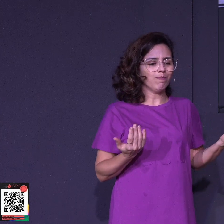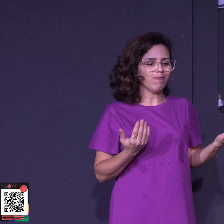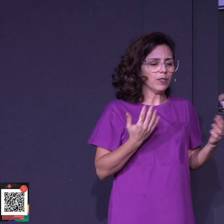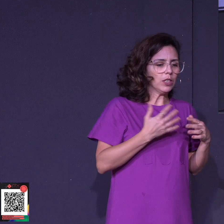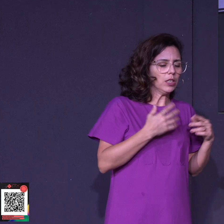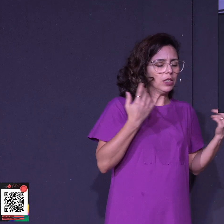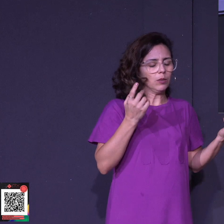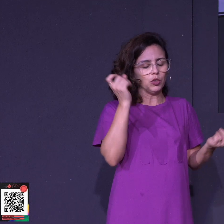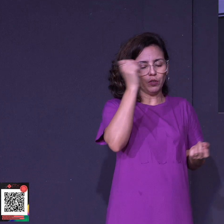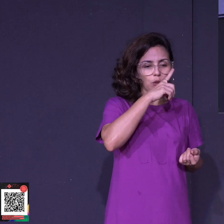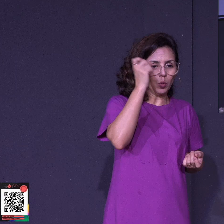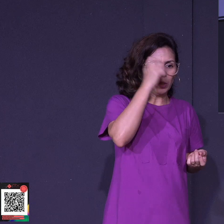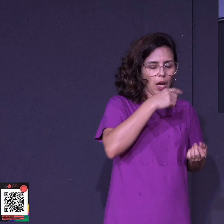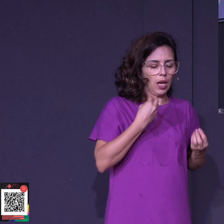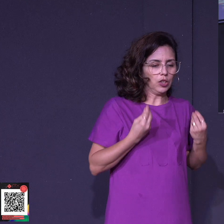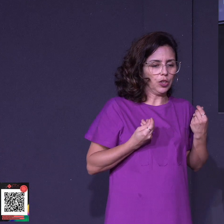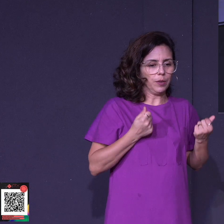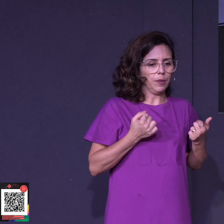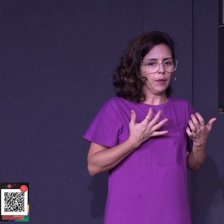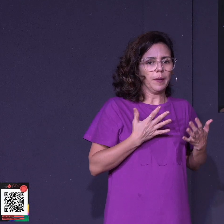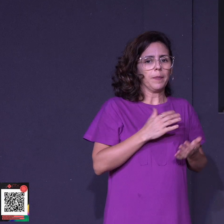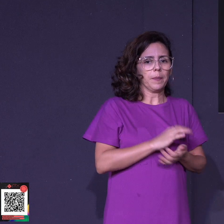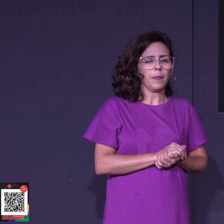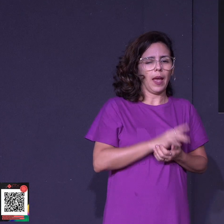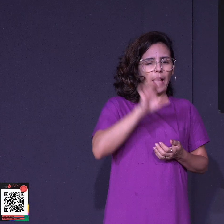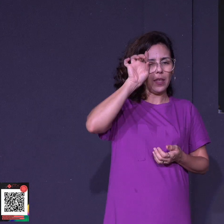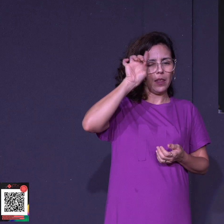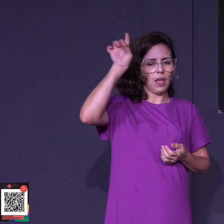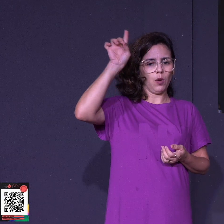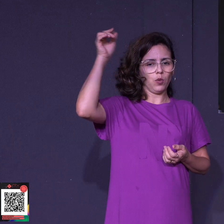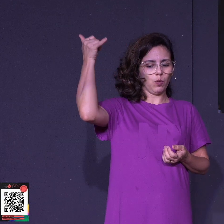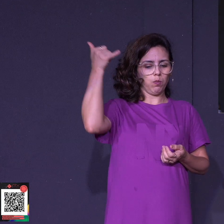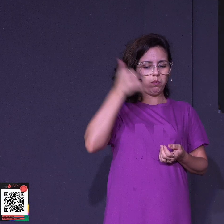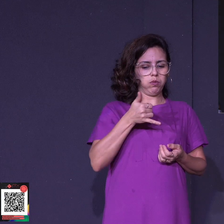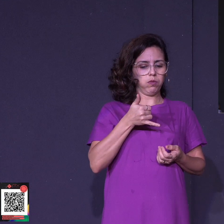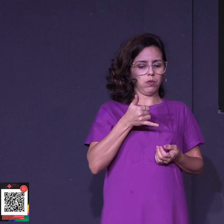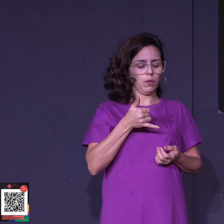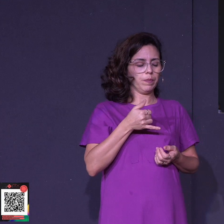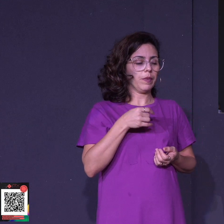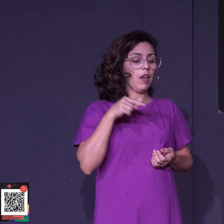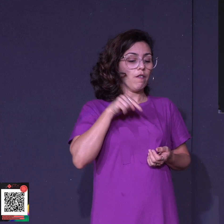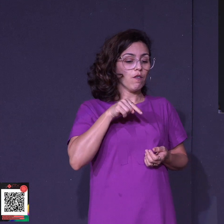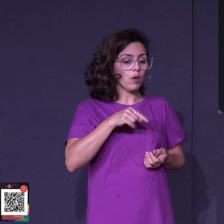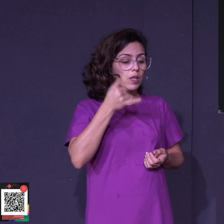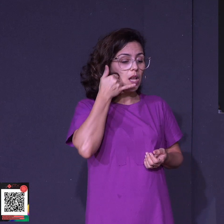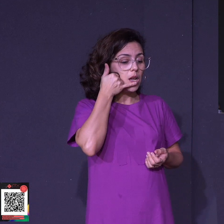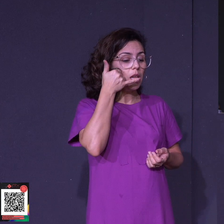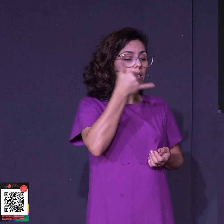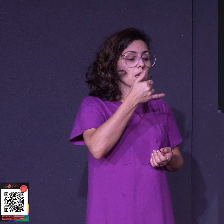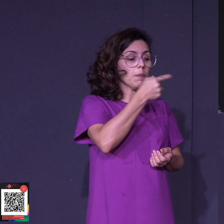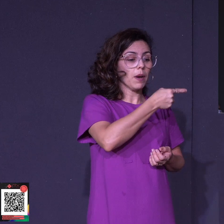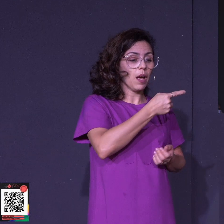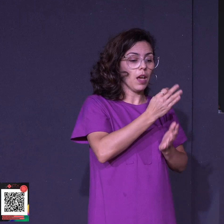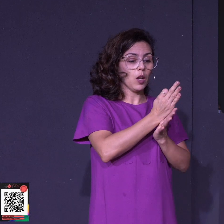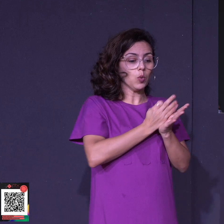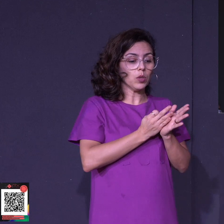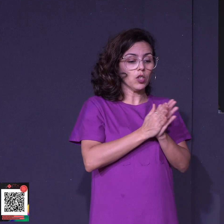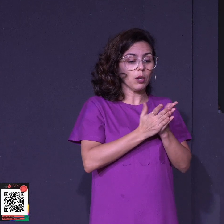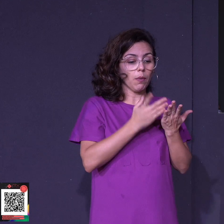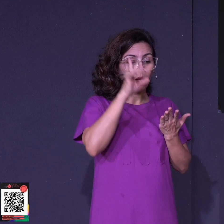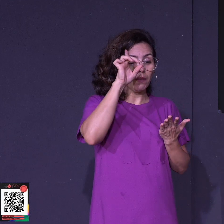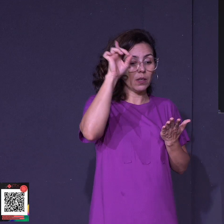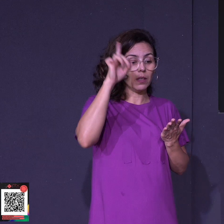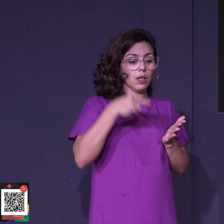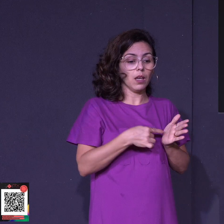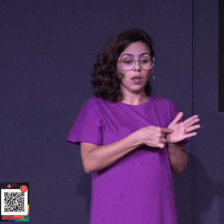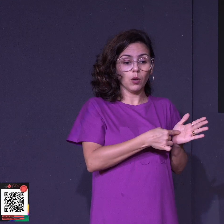para o esposo: pega esse texto aqui, ligue para ele, dê esse texto e diga assim: